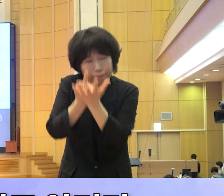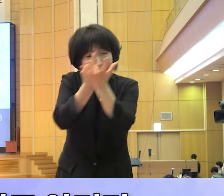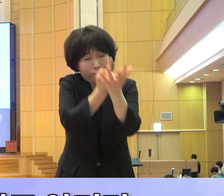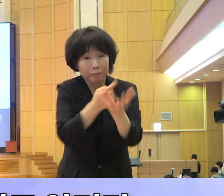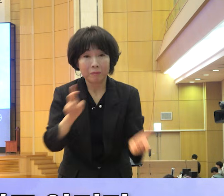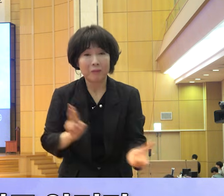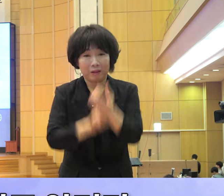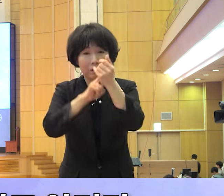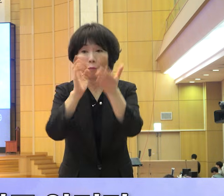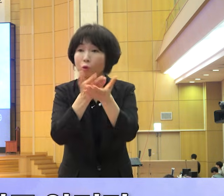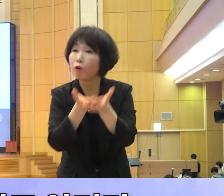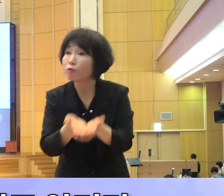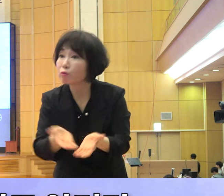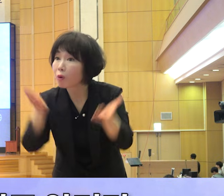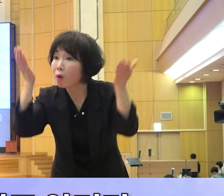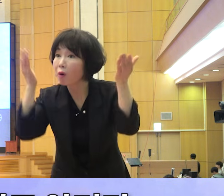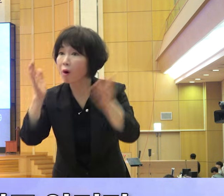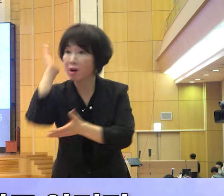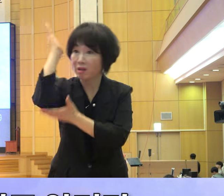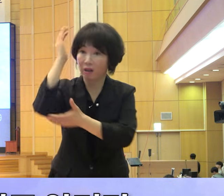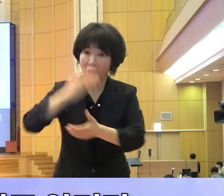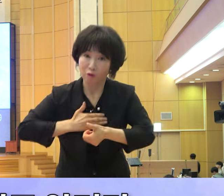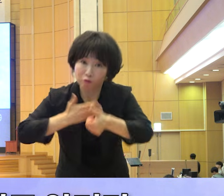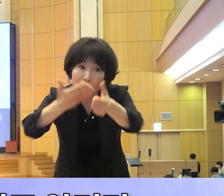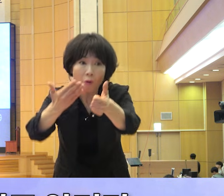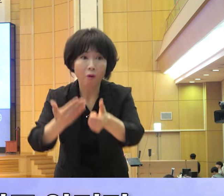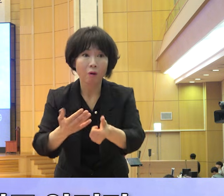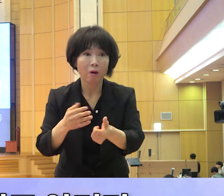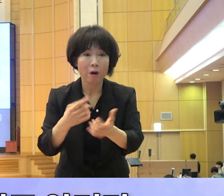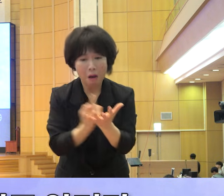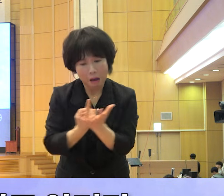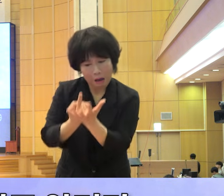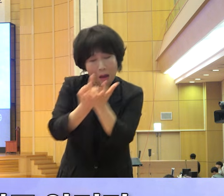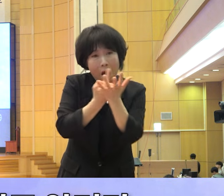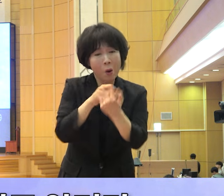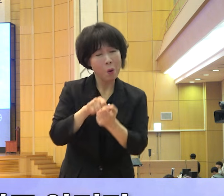증거하시고 기적도 많이 행하시고 얼마나